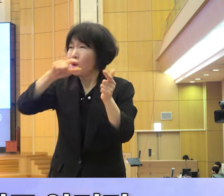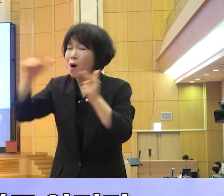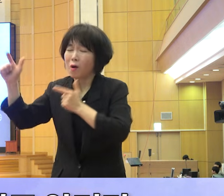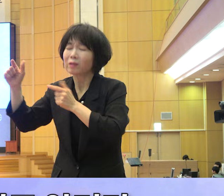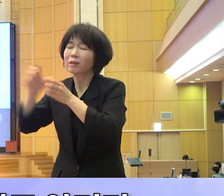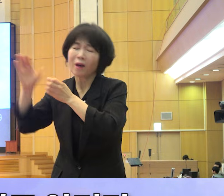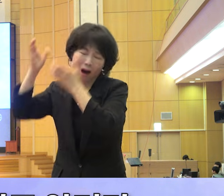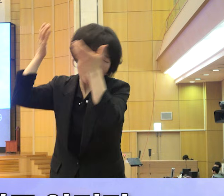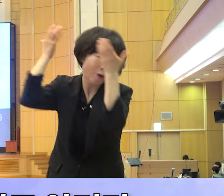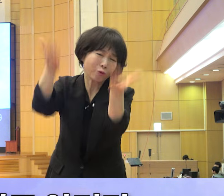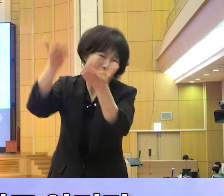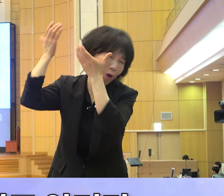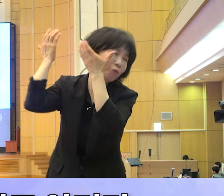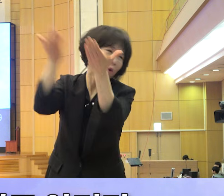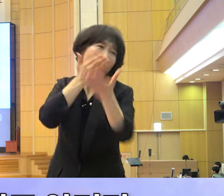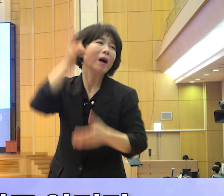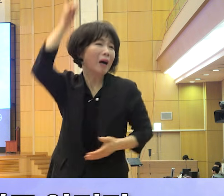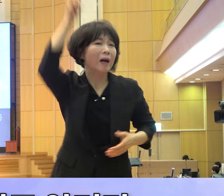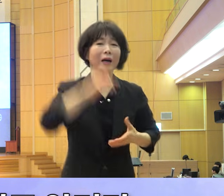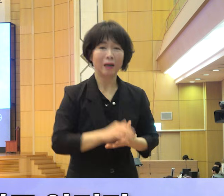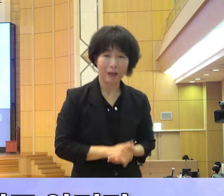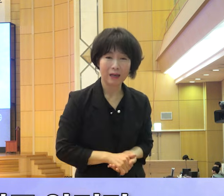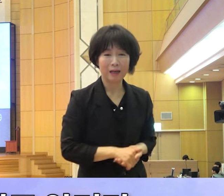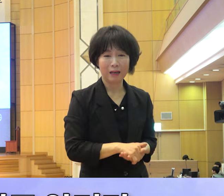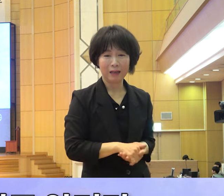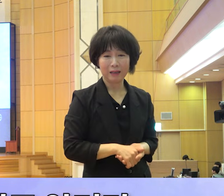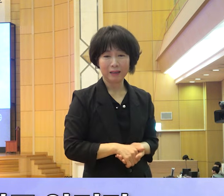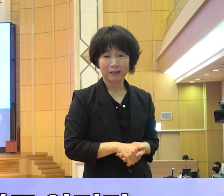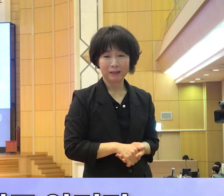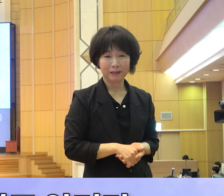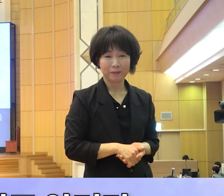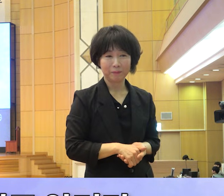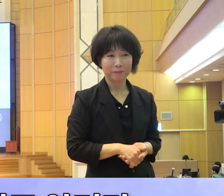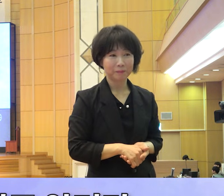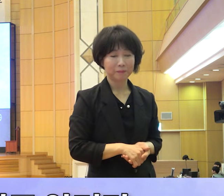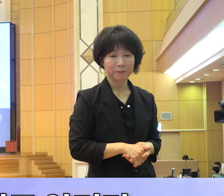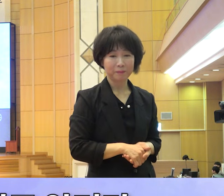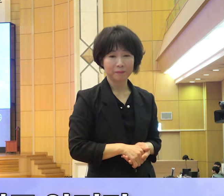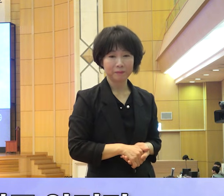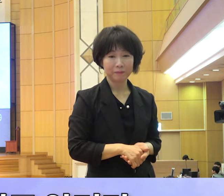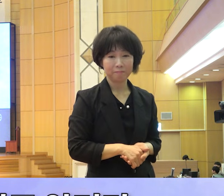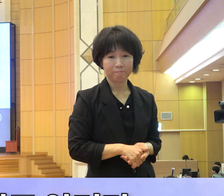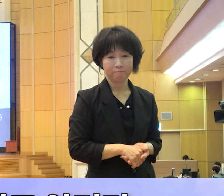주지 않겠냐? 우리 집에서 이렇게 보면요,